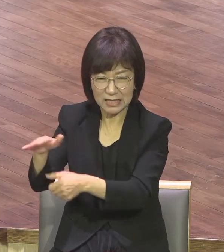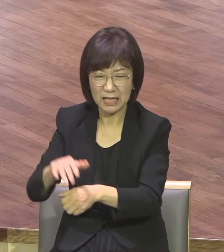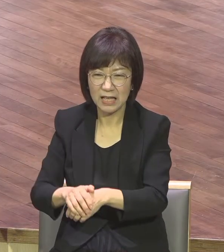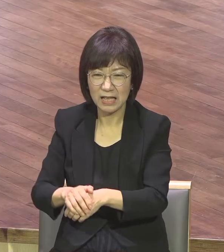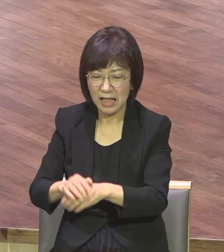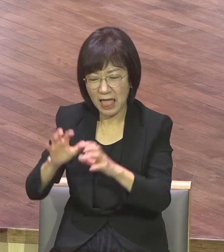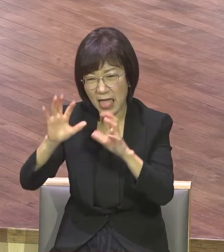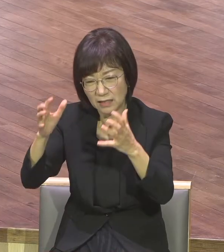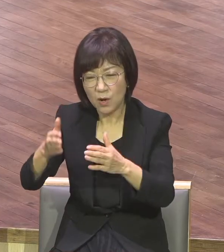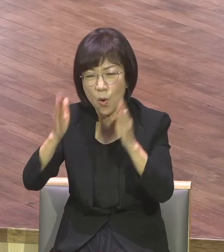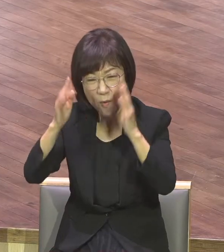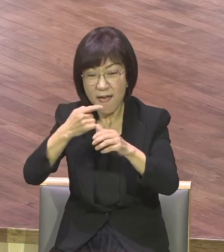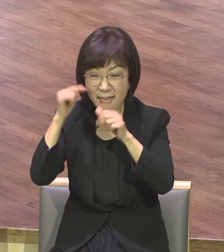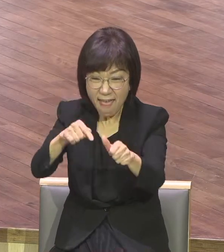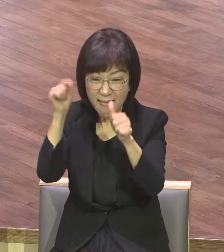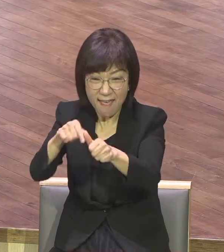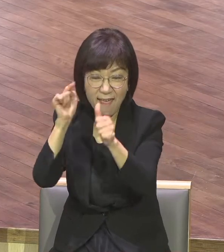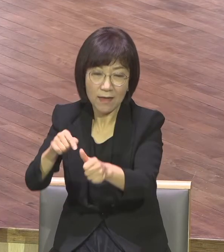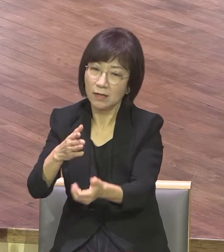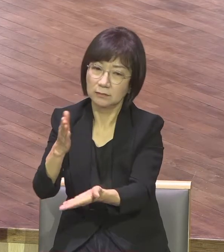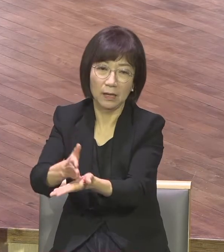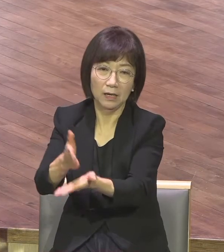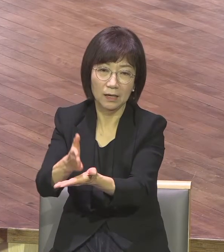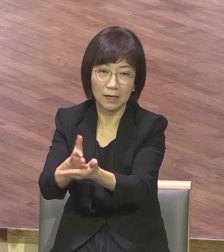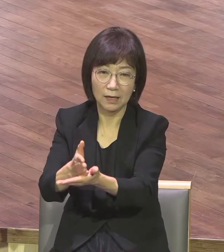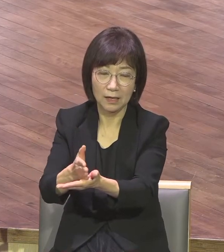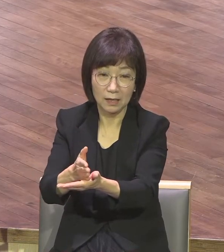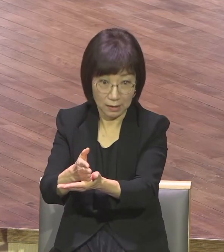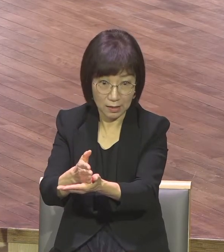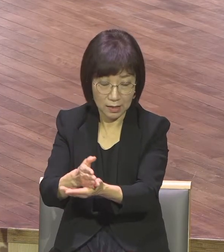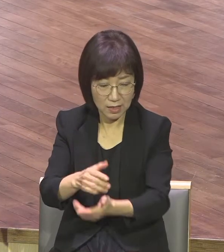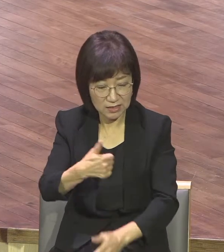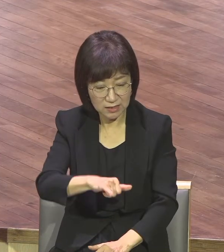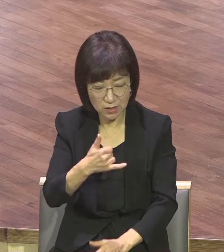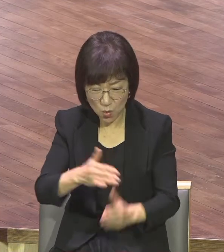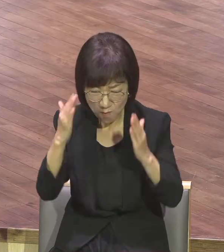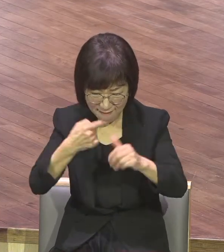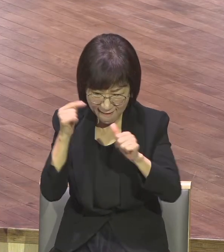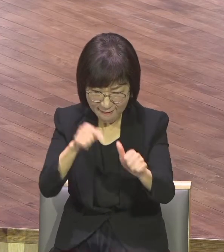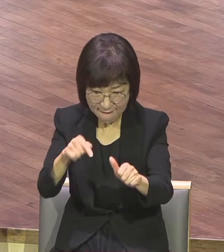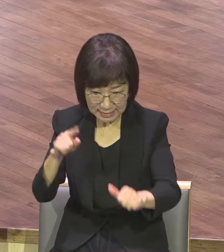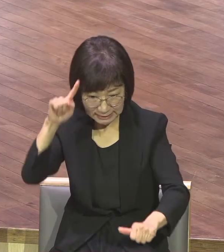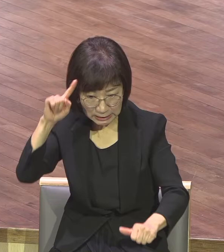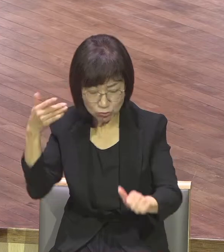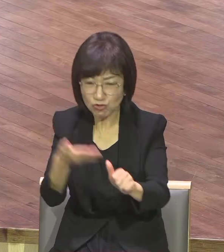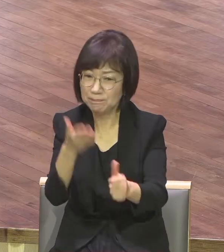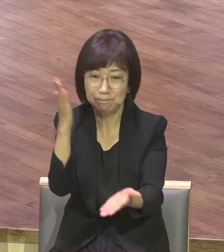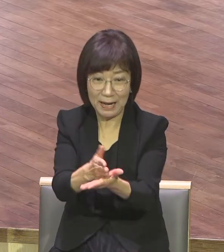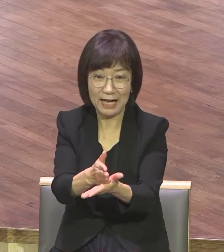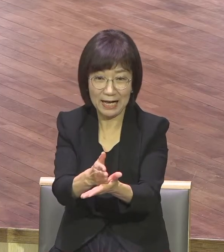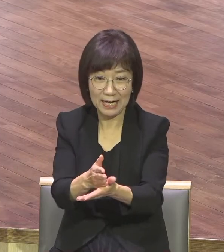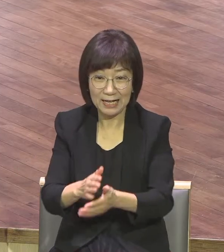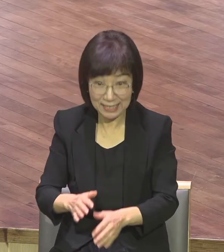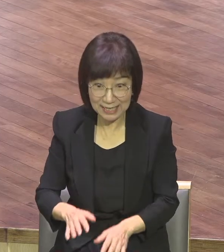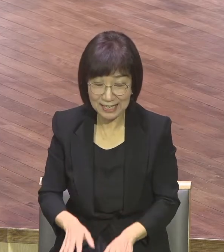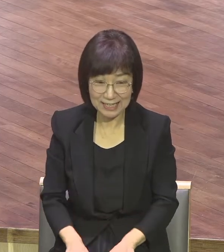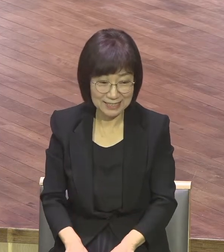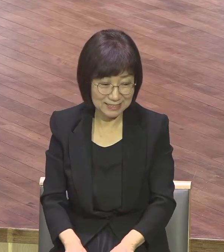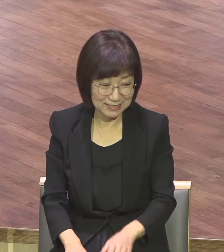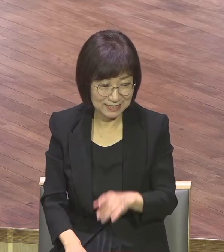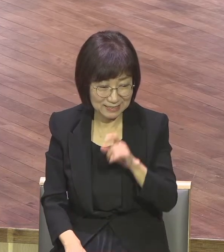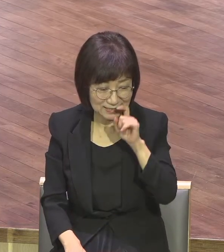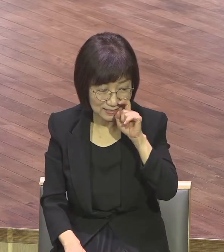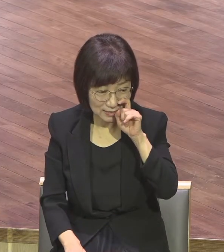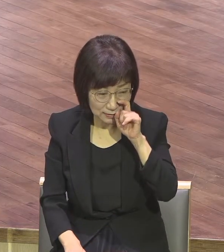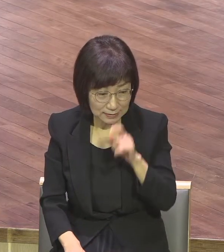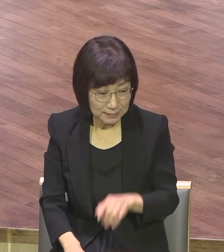마라. 애들 공부실에 소동까지 간 모인데 너무 그러지 마라. 당신은 말이야 지금 뭐 마음껏 막 이